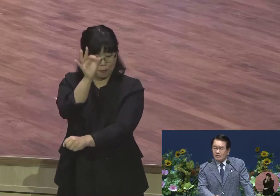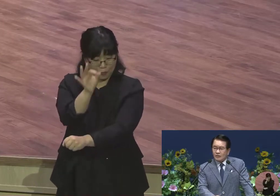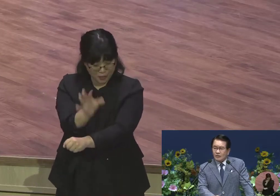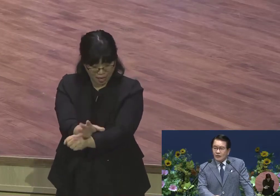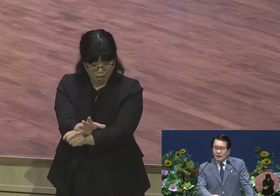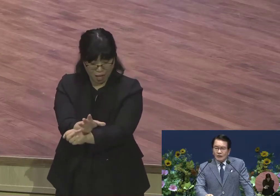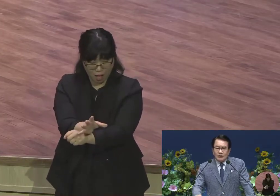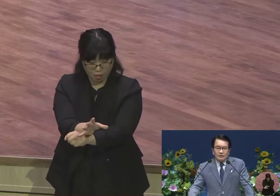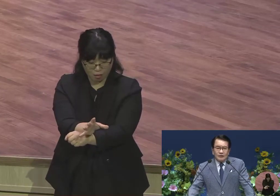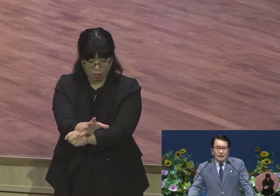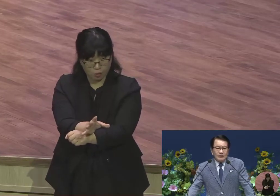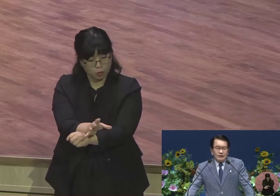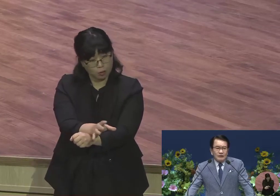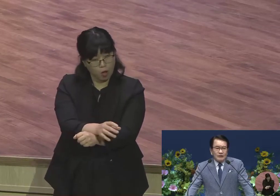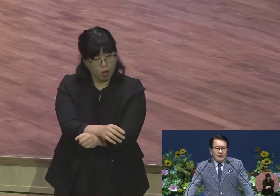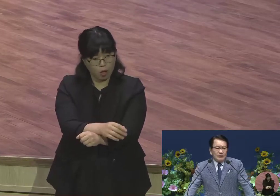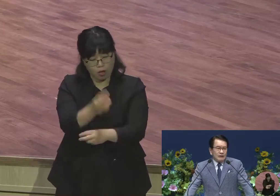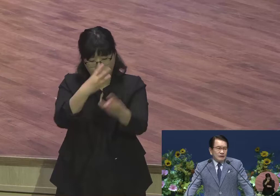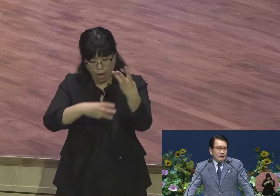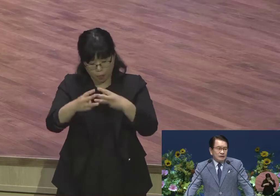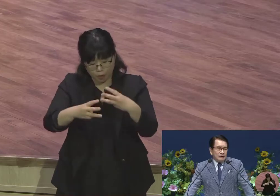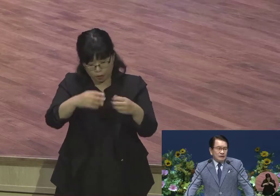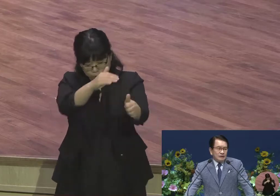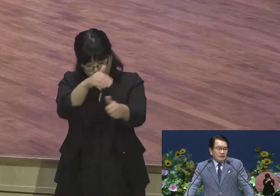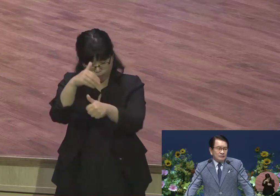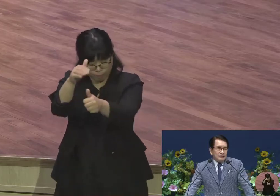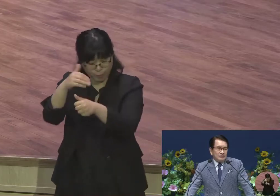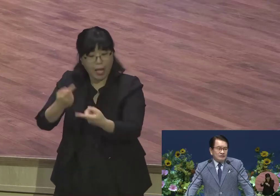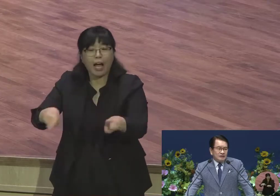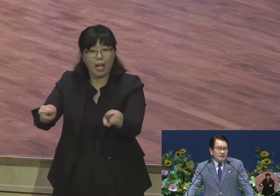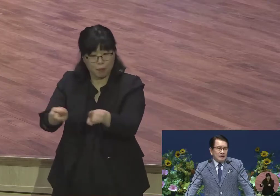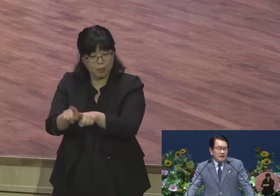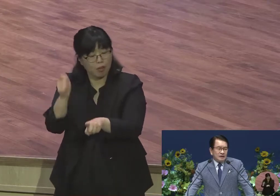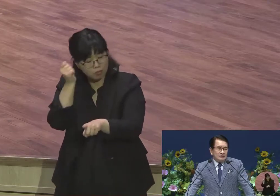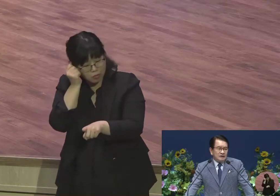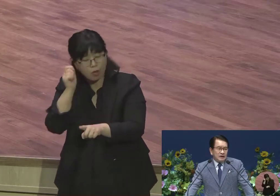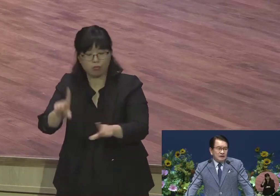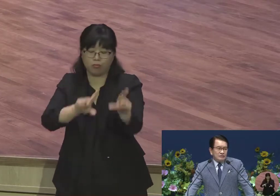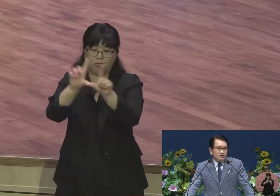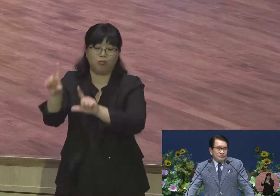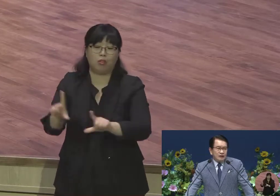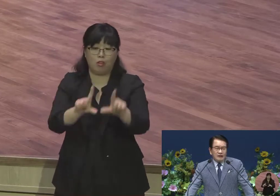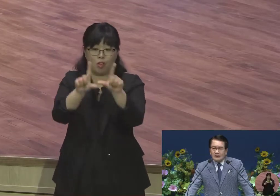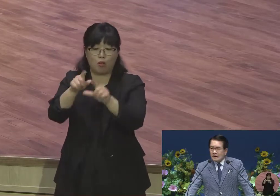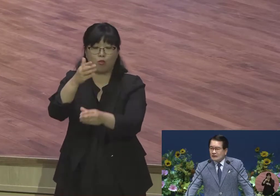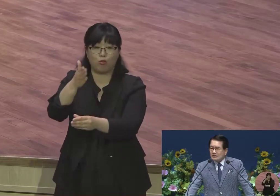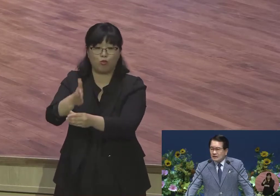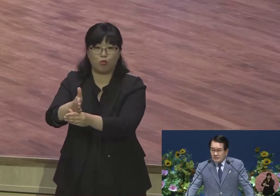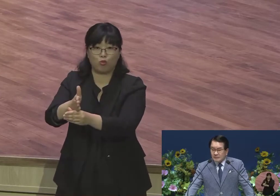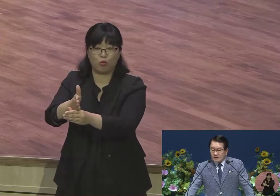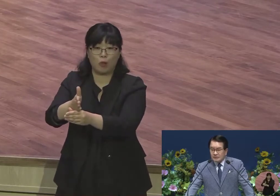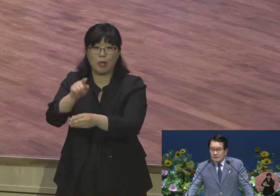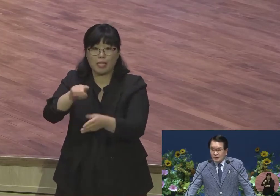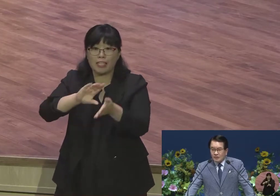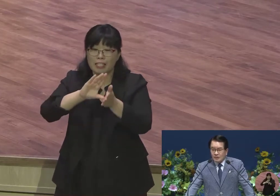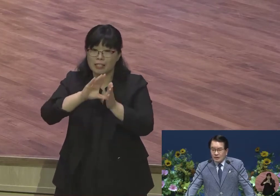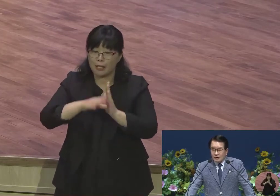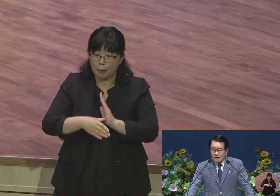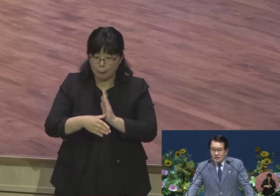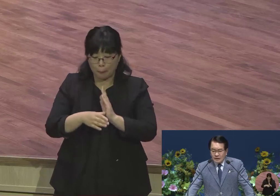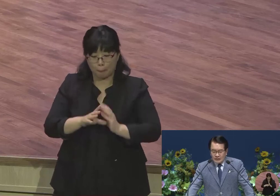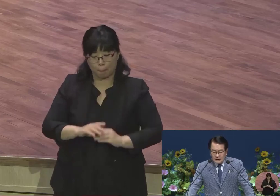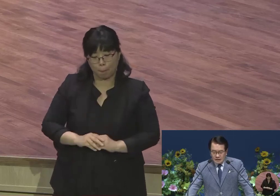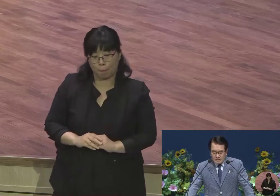공부를 하고 있고 이번에 펜스테이 대학 수련회 할 때 한 700명 정도